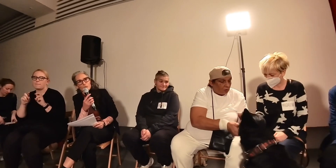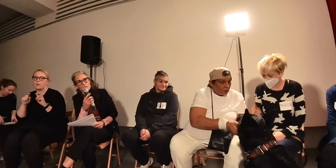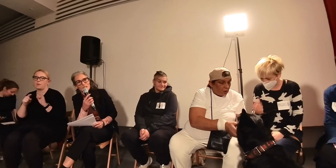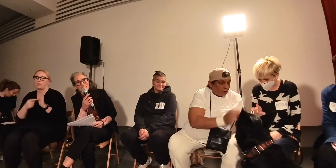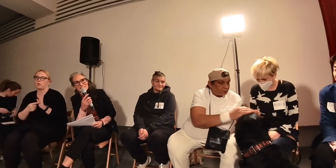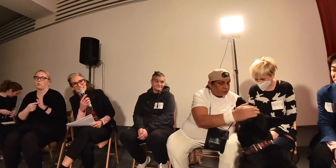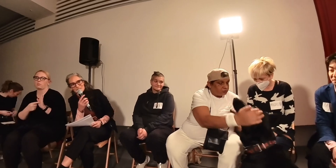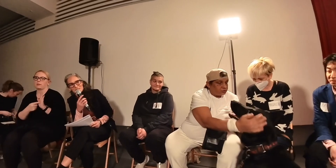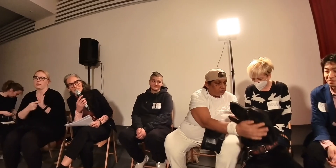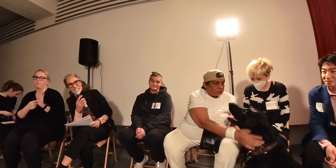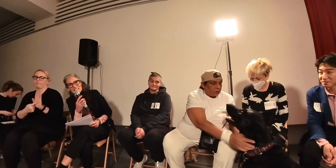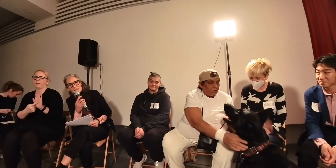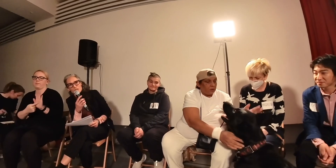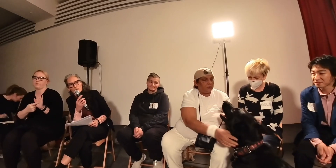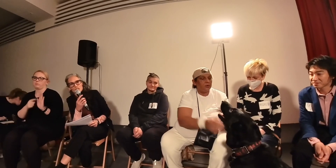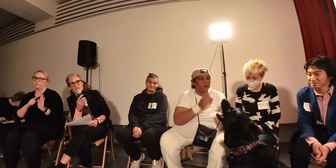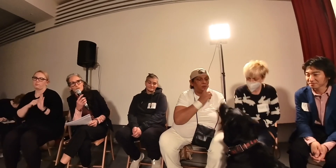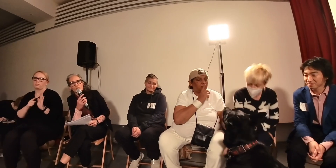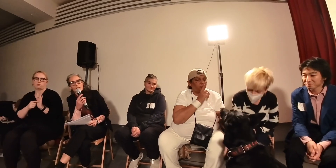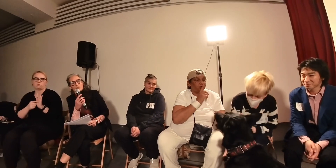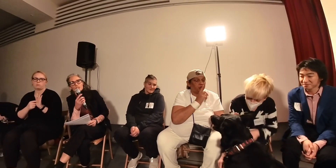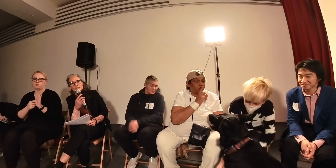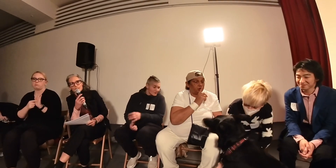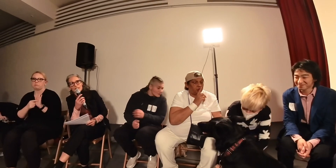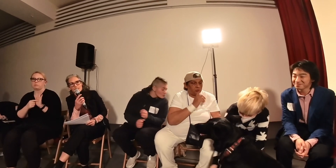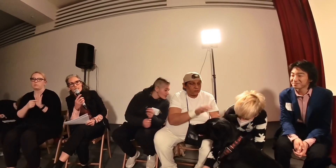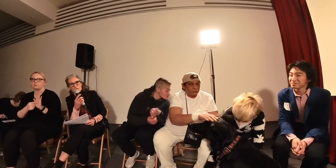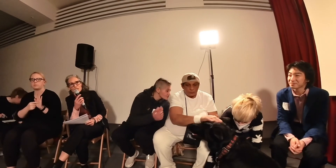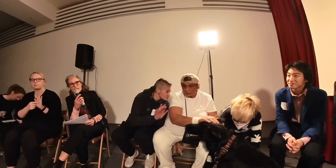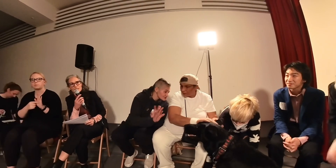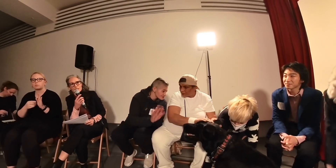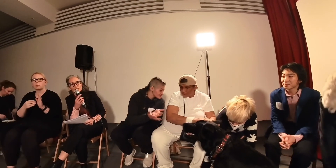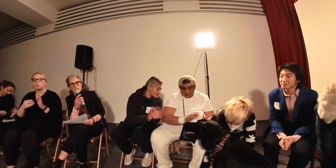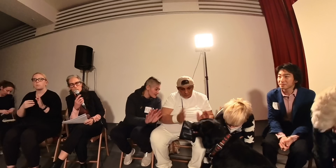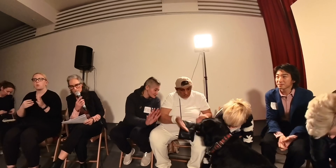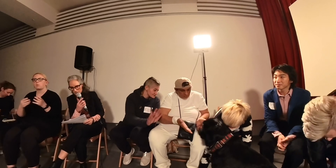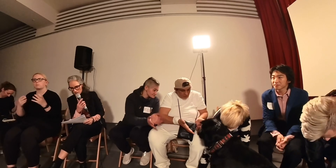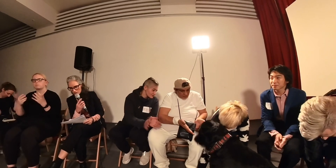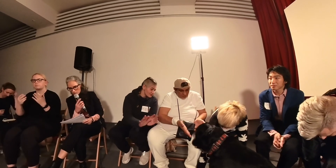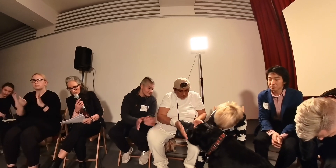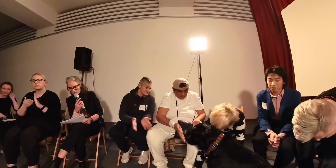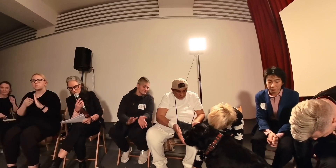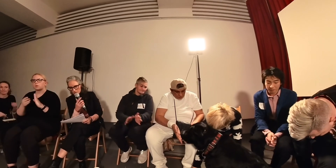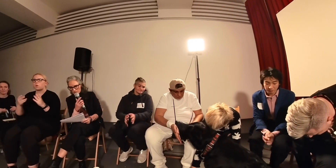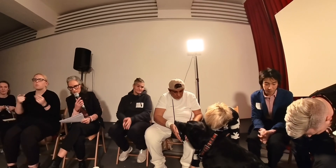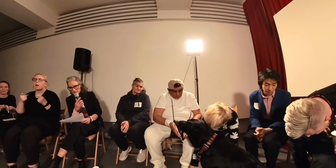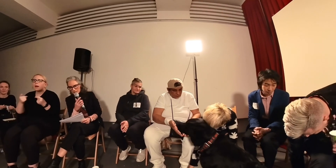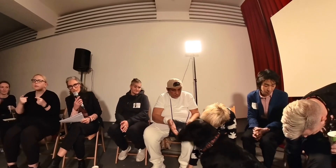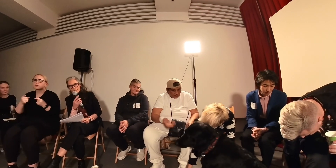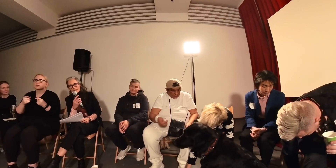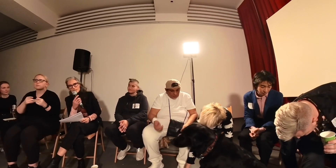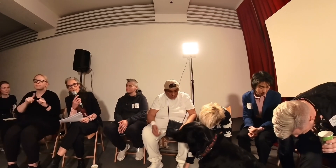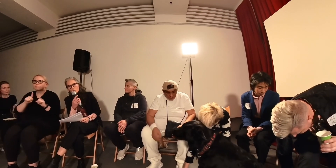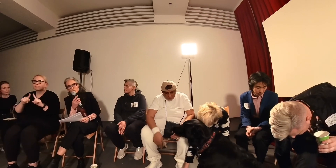s tebou probrala na tom konkrétním jednom příkladu, protože těch akcí je hodně, vlastně, o kterých by se dalo mluvit, ale přijde